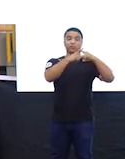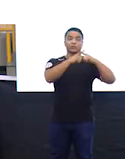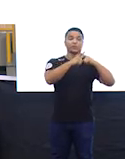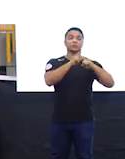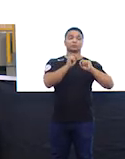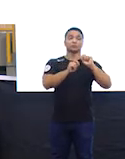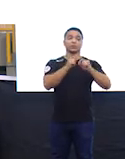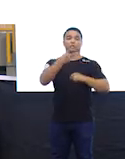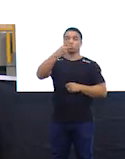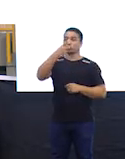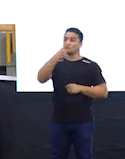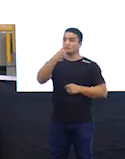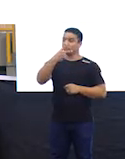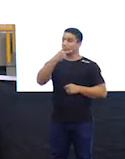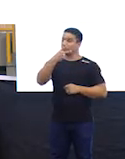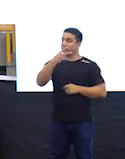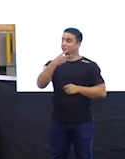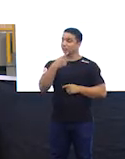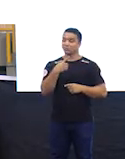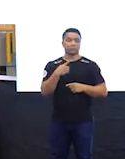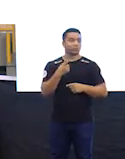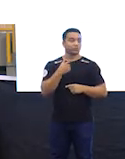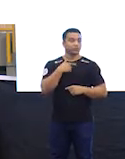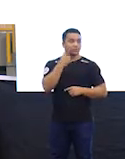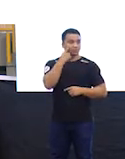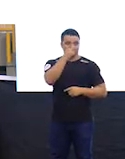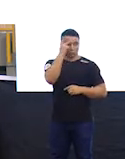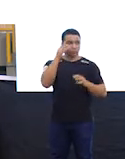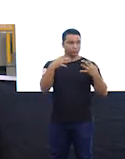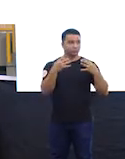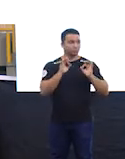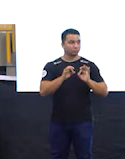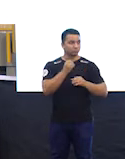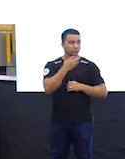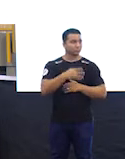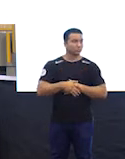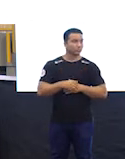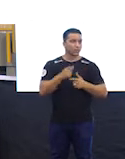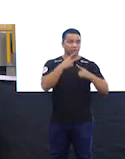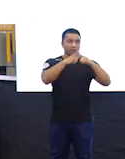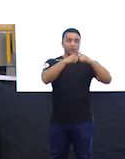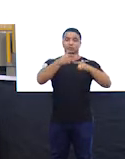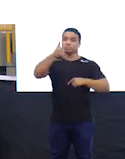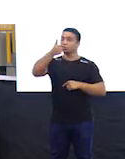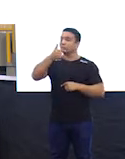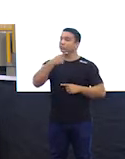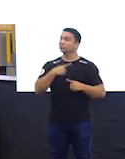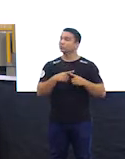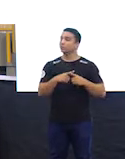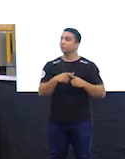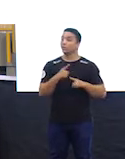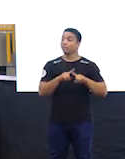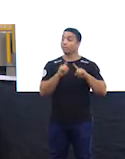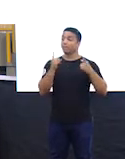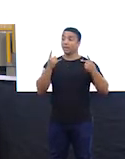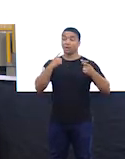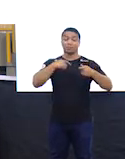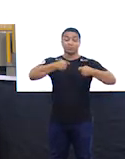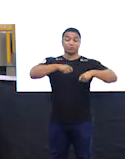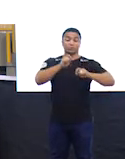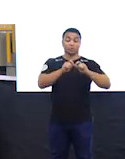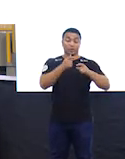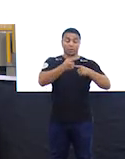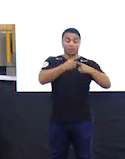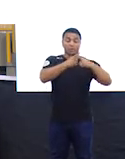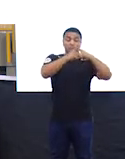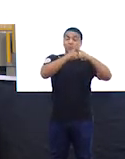Multiplicaria por 2. Muito bem, estou vendo que tem uma galera que está afiada. Multiplica por 2. Só que eu primeiro